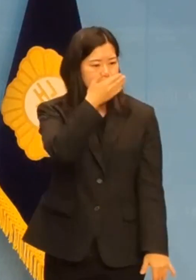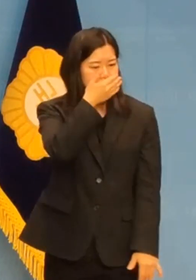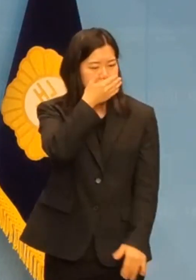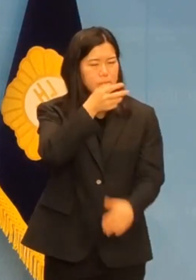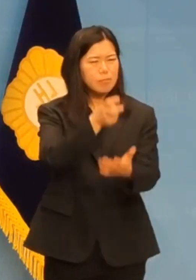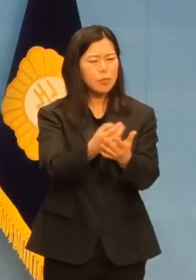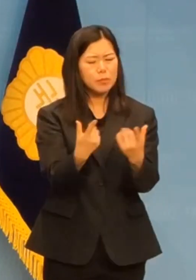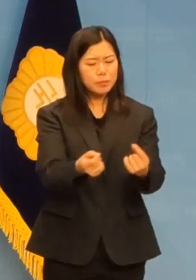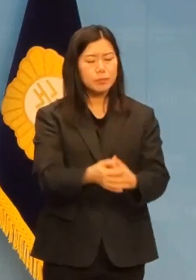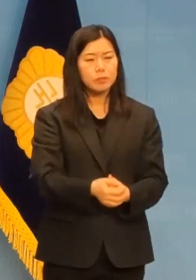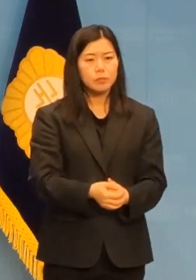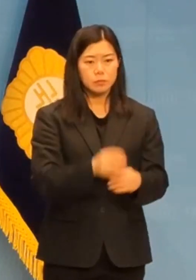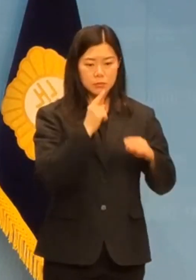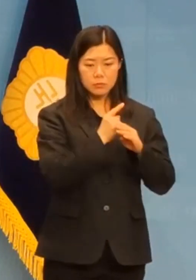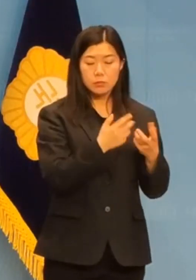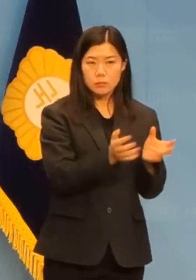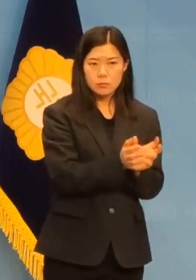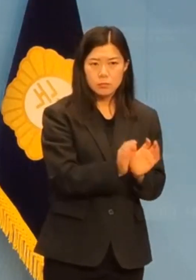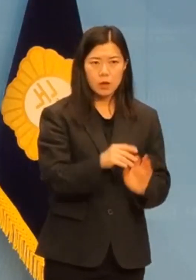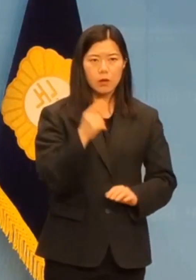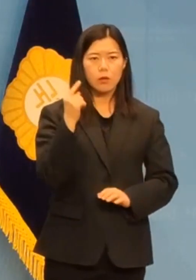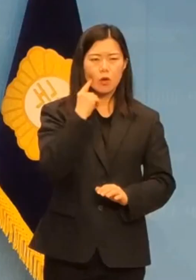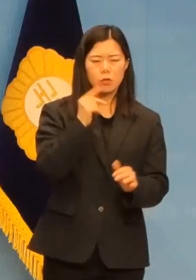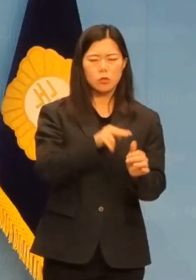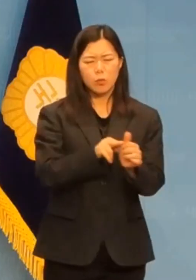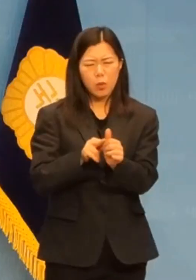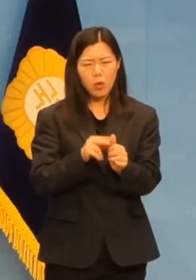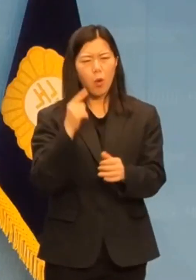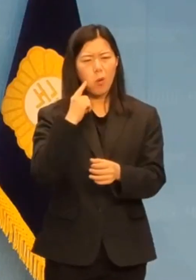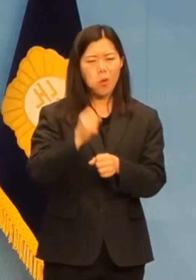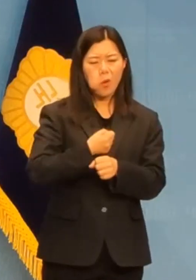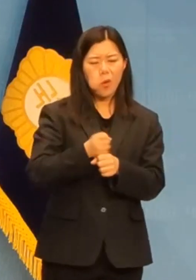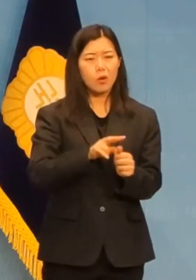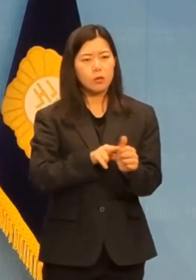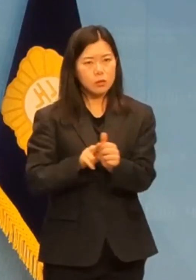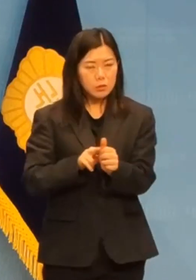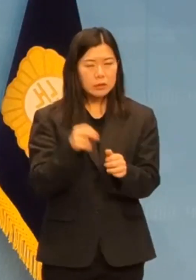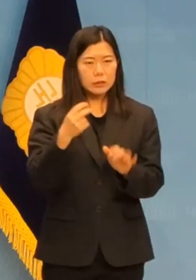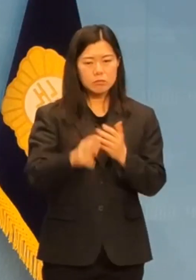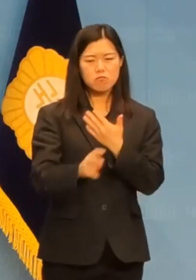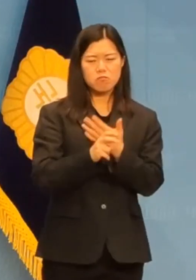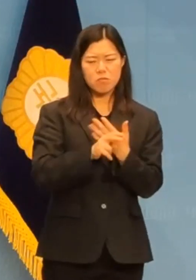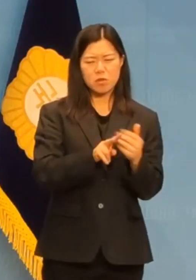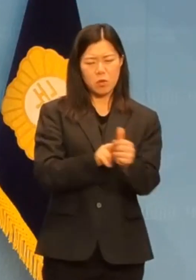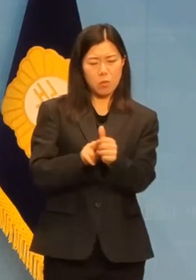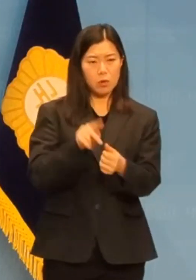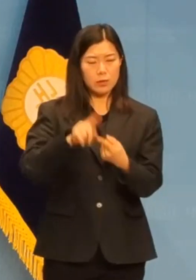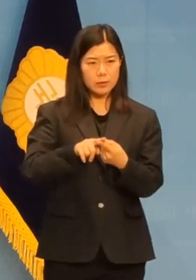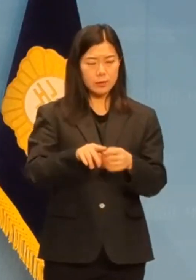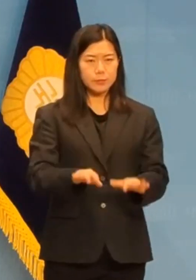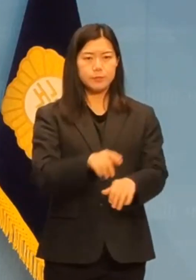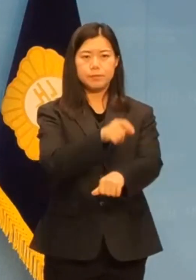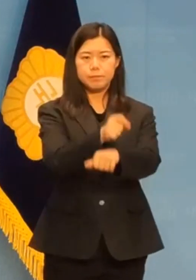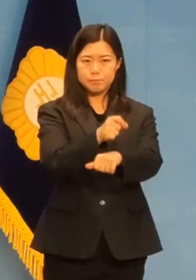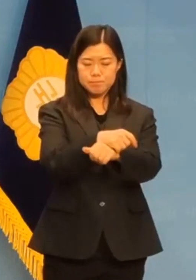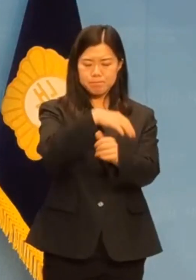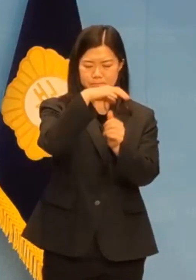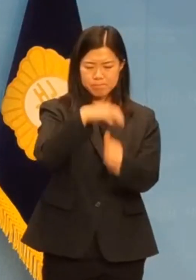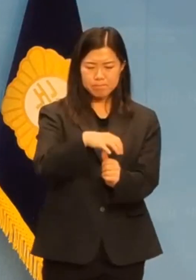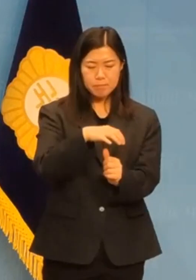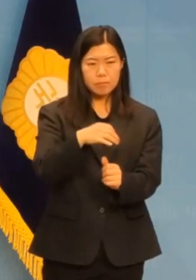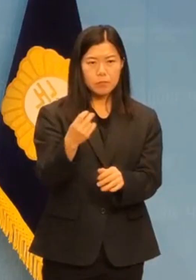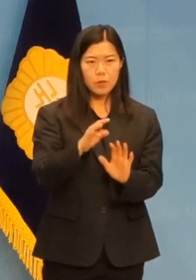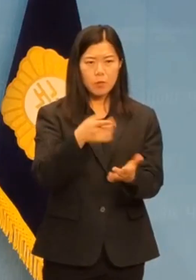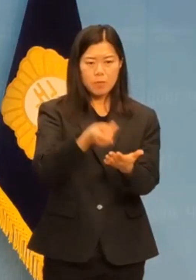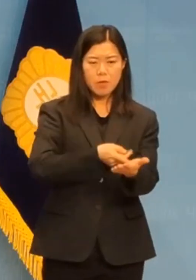불과합니다. 민주당은 허위 정보, 허위 조작 정보, 불법 정보에 대해 행정적 규제와